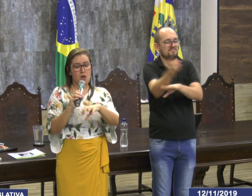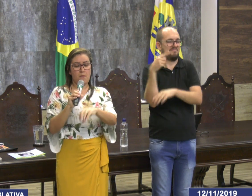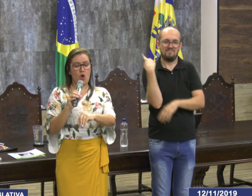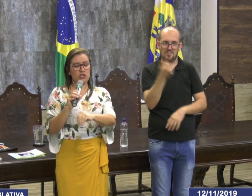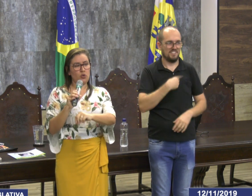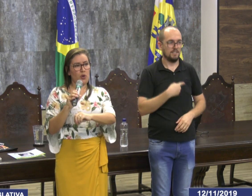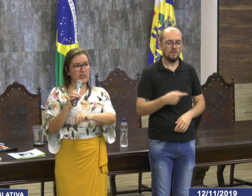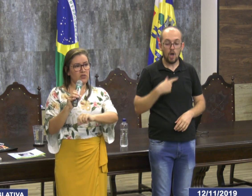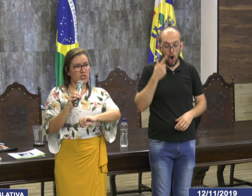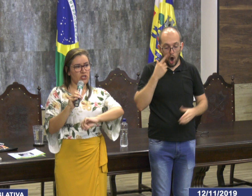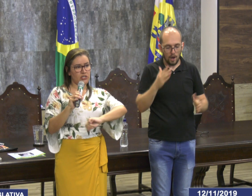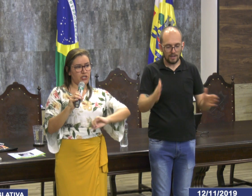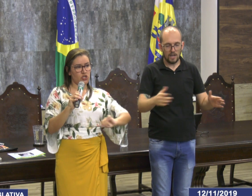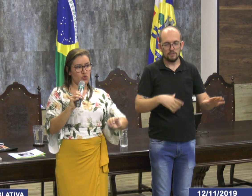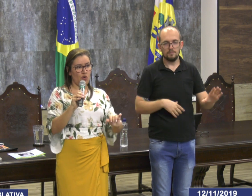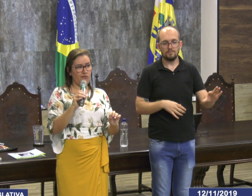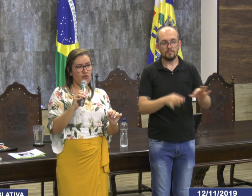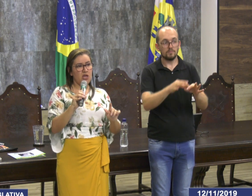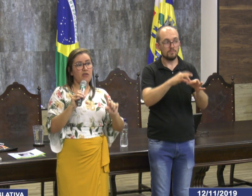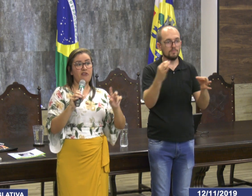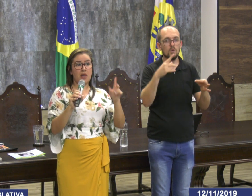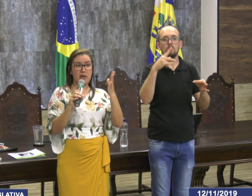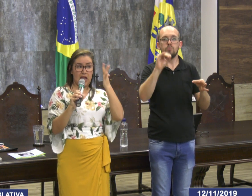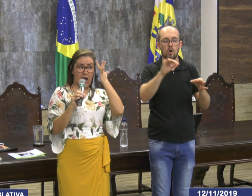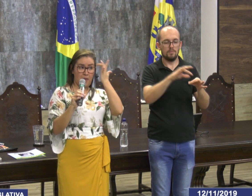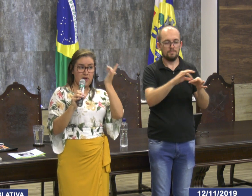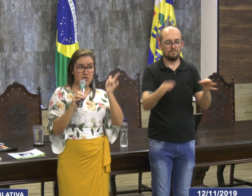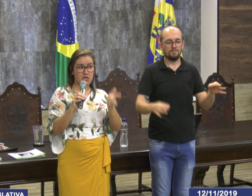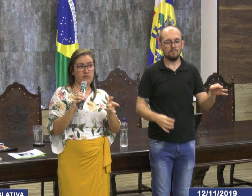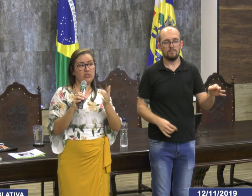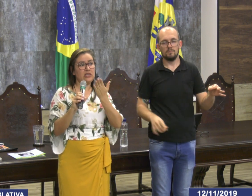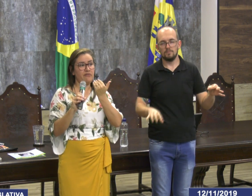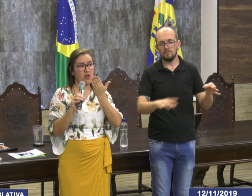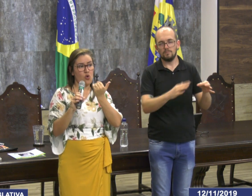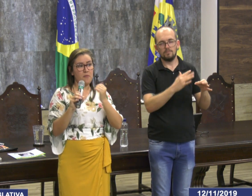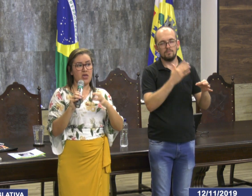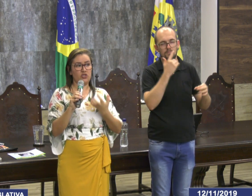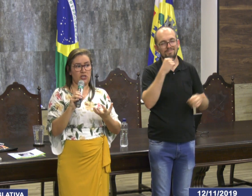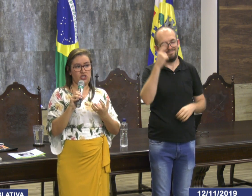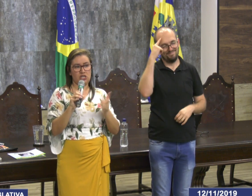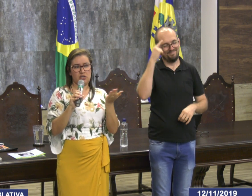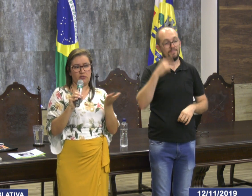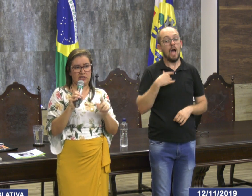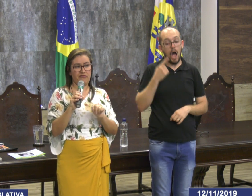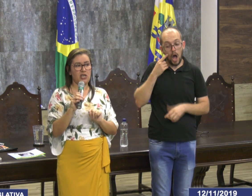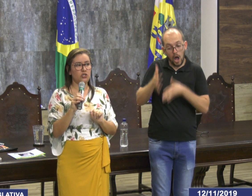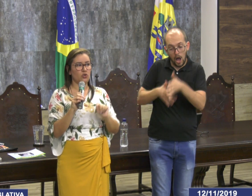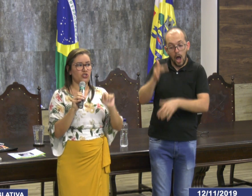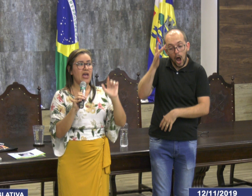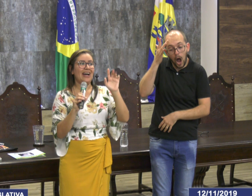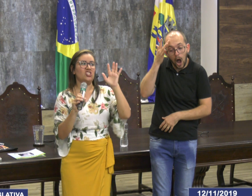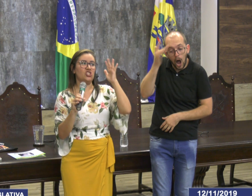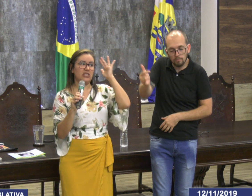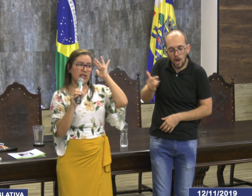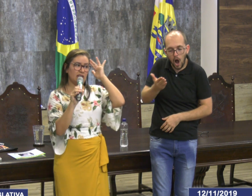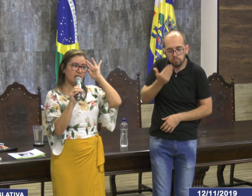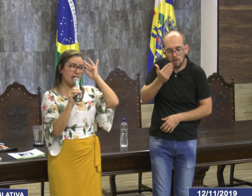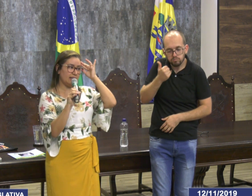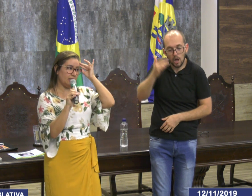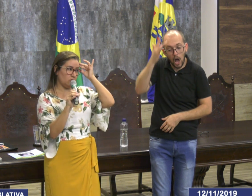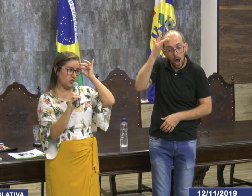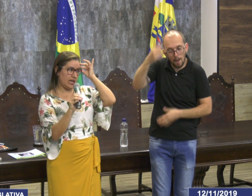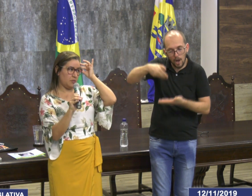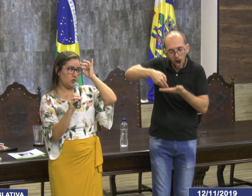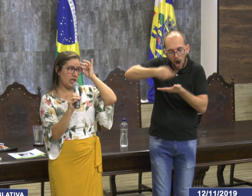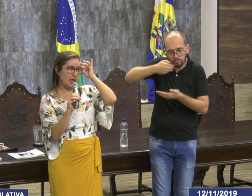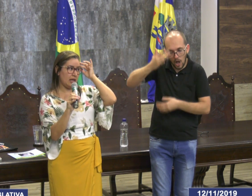caixa, mostra o pozinho da gelatina de novo e fala para ele: amanhã você vai comer a gelatina que você fez hoje. A gente tenta criar